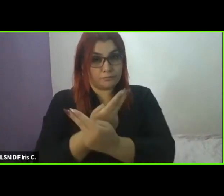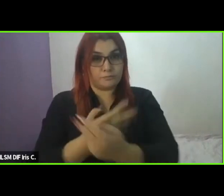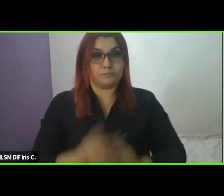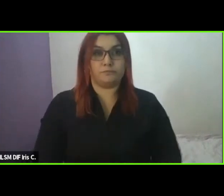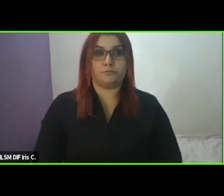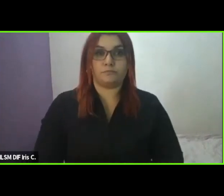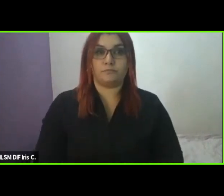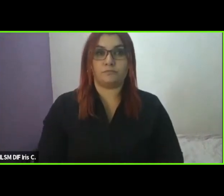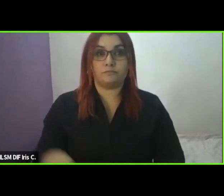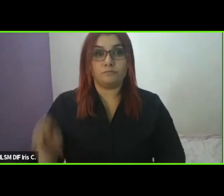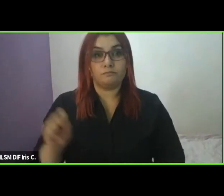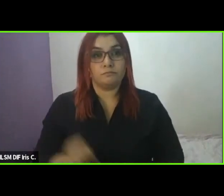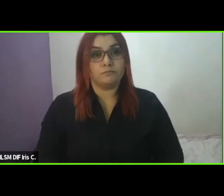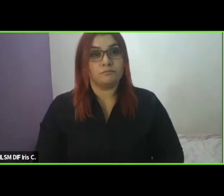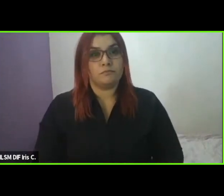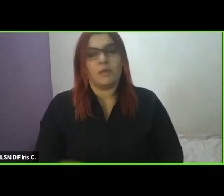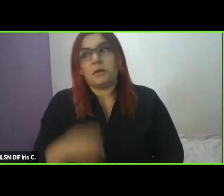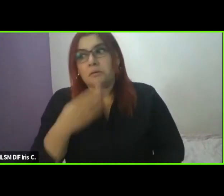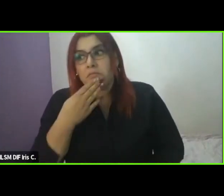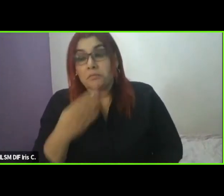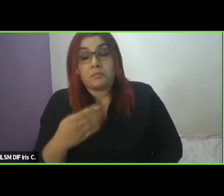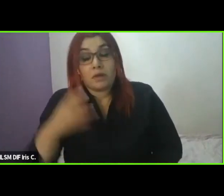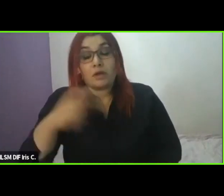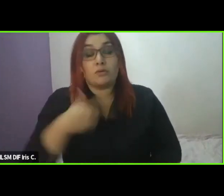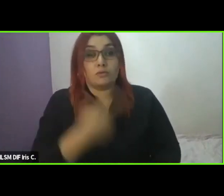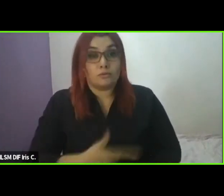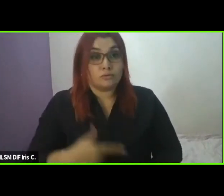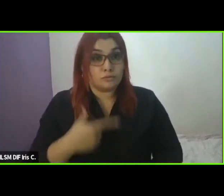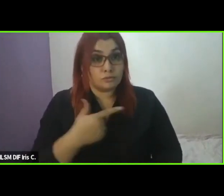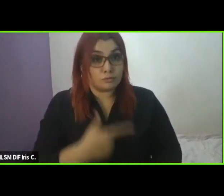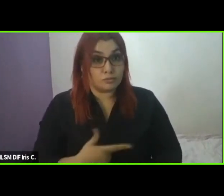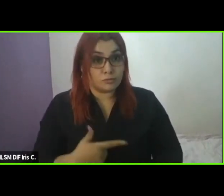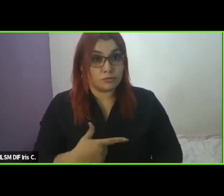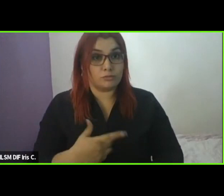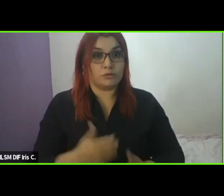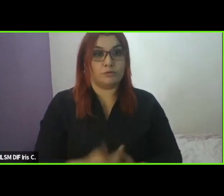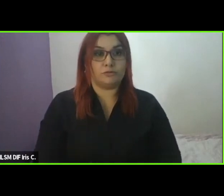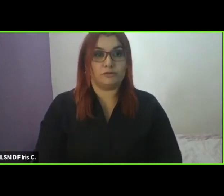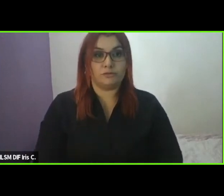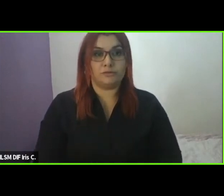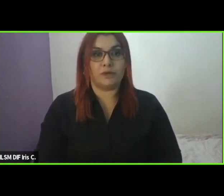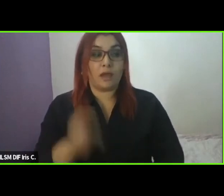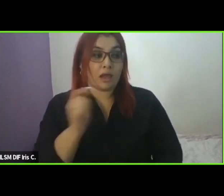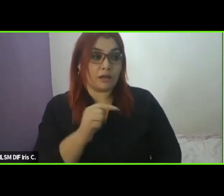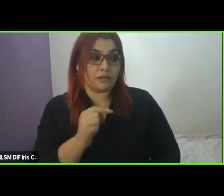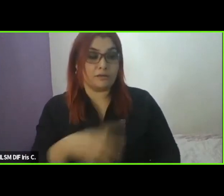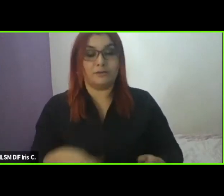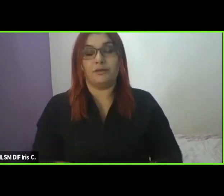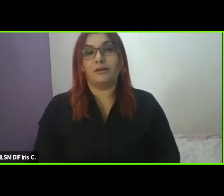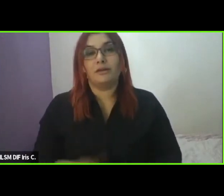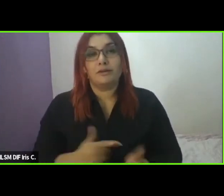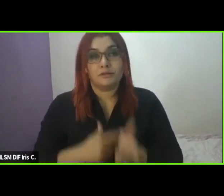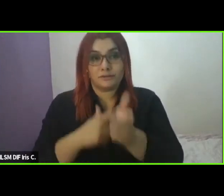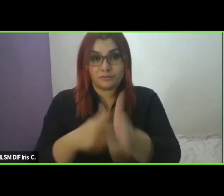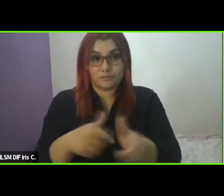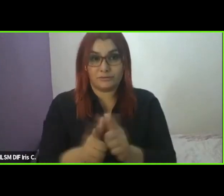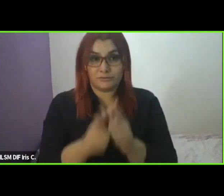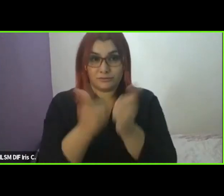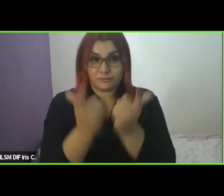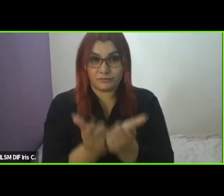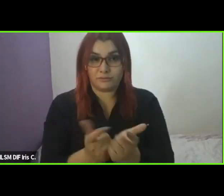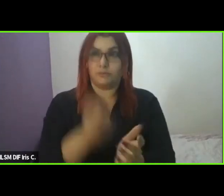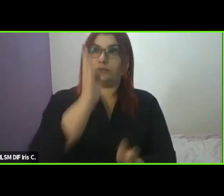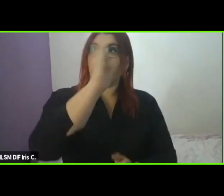eventos virtuales es que permiten que los libros se queden en mi casa, en mi biblioteca, que ya se ha ido vaciando poco a